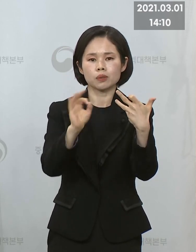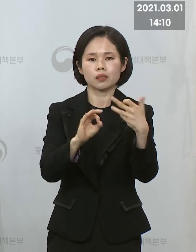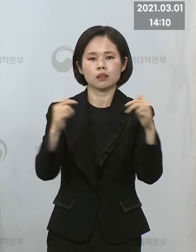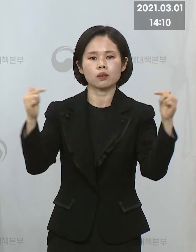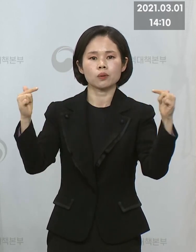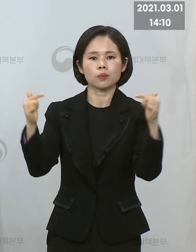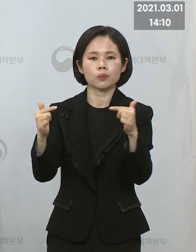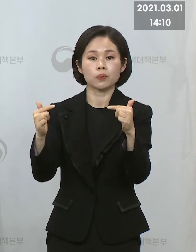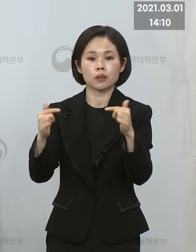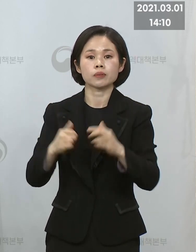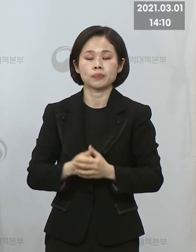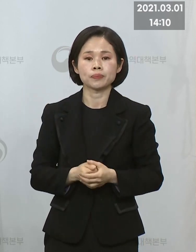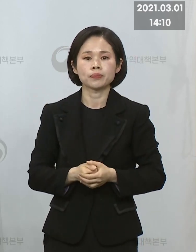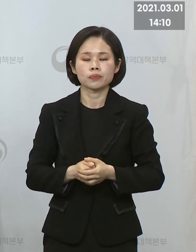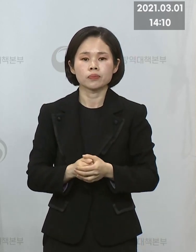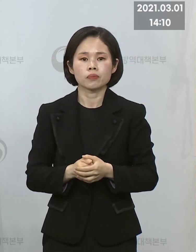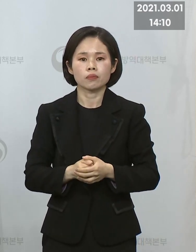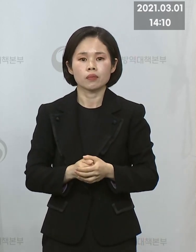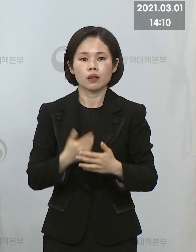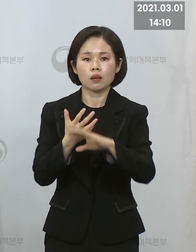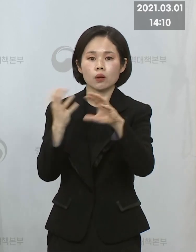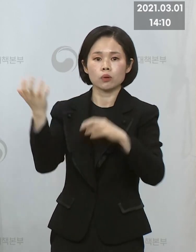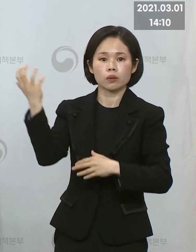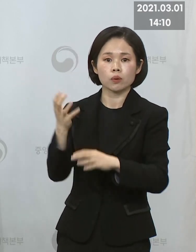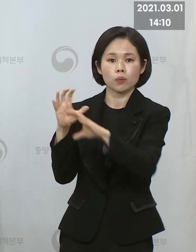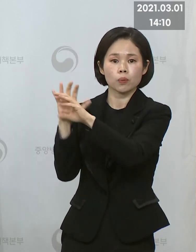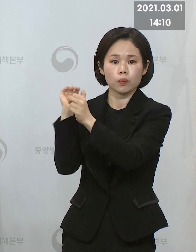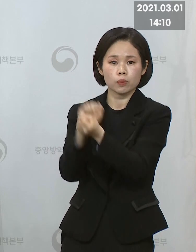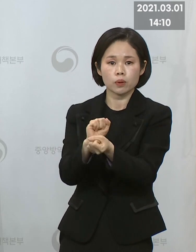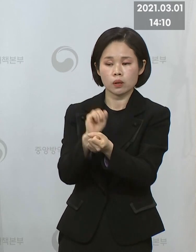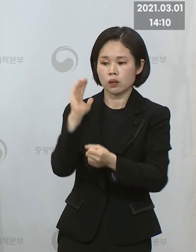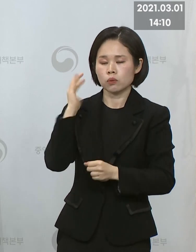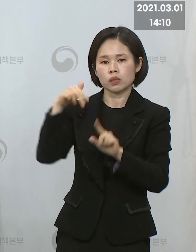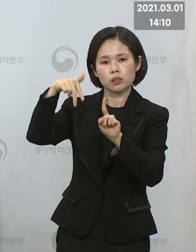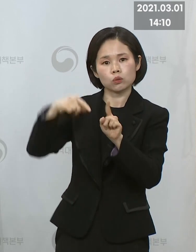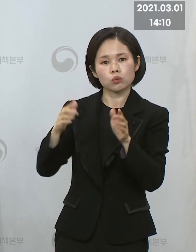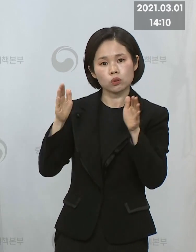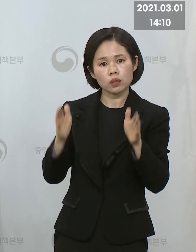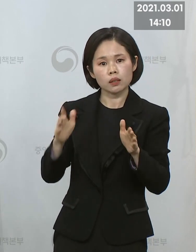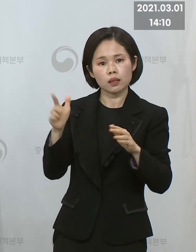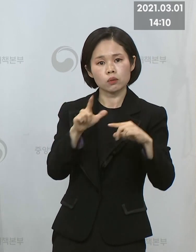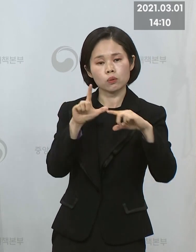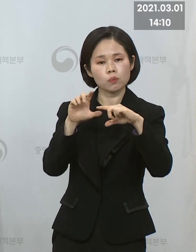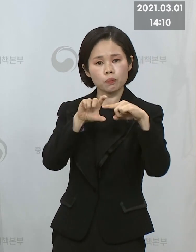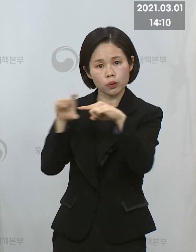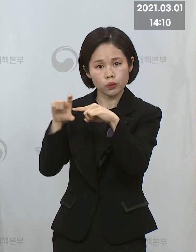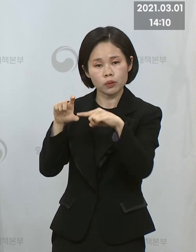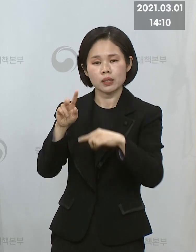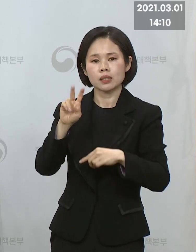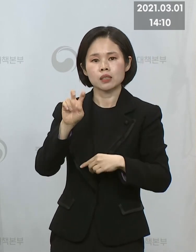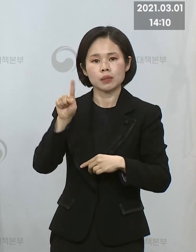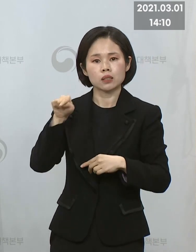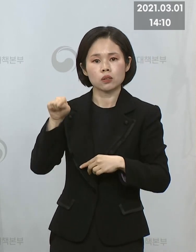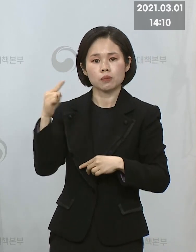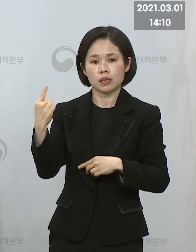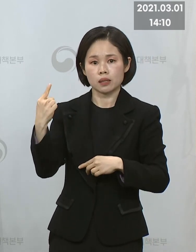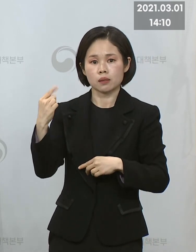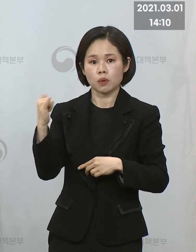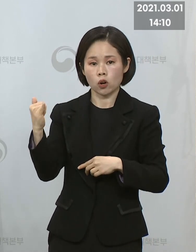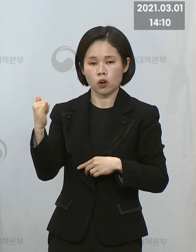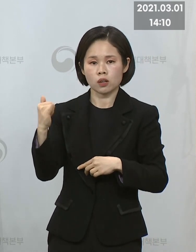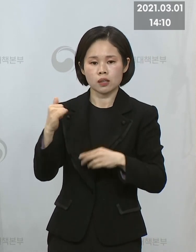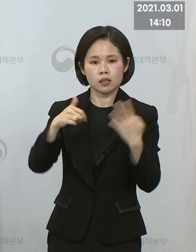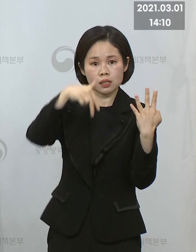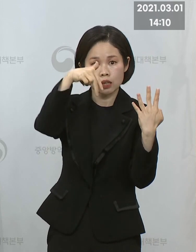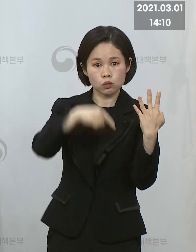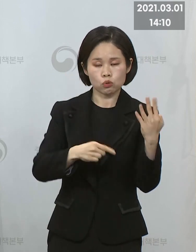18.7%가 감소하였습니다. 해외 유입 확진자도 최근 일주간 일일 평균 22.1명으로